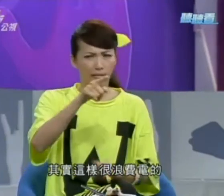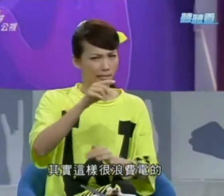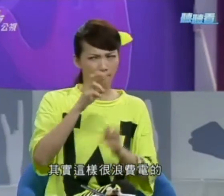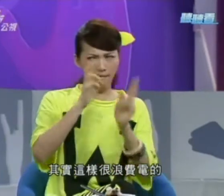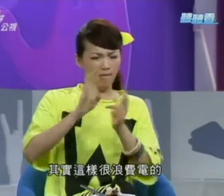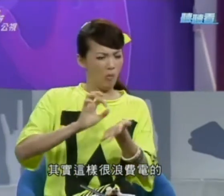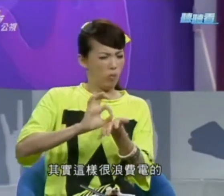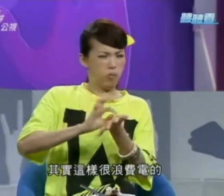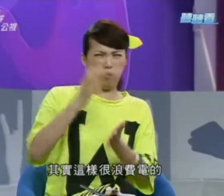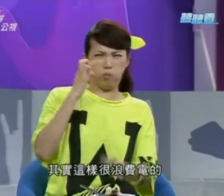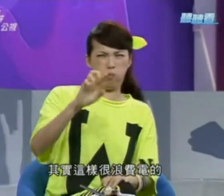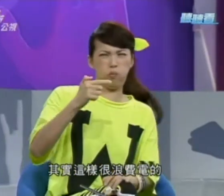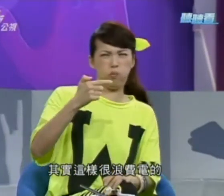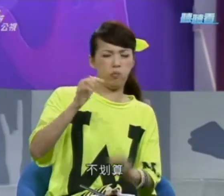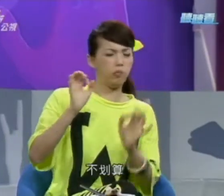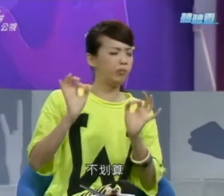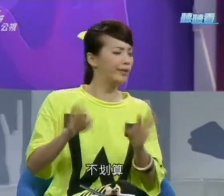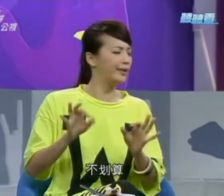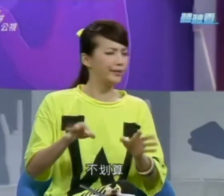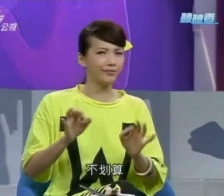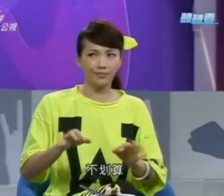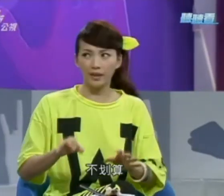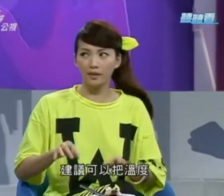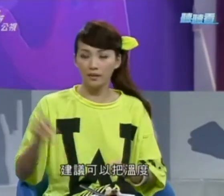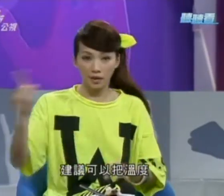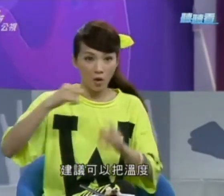很浪费电的，不划算。建